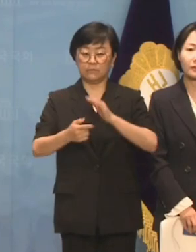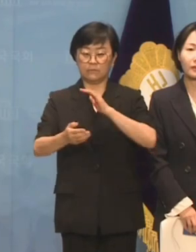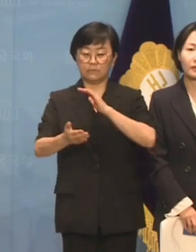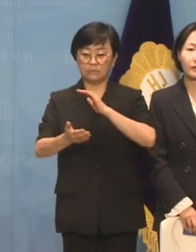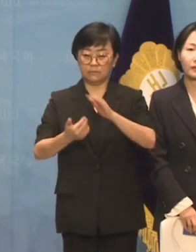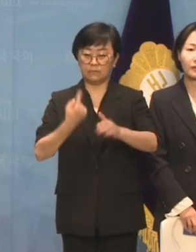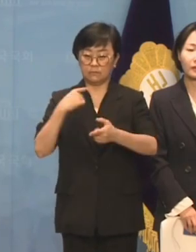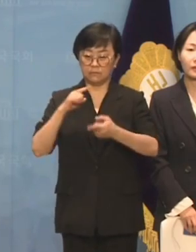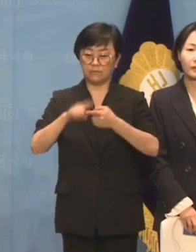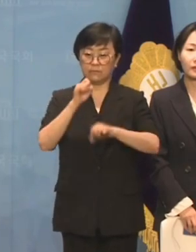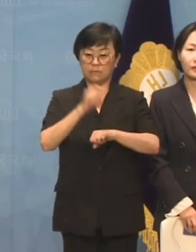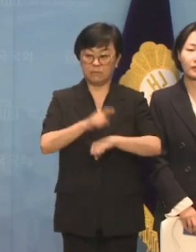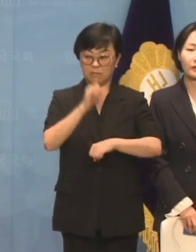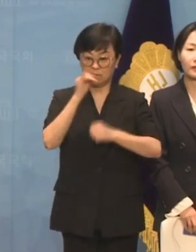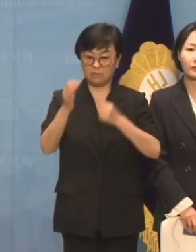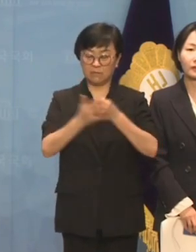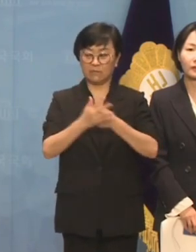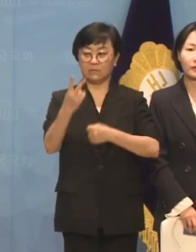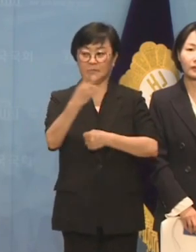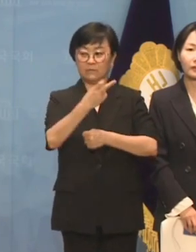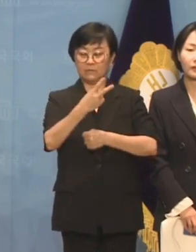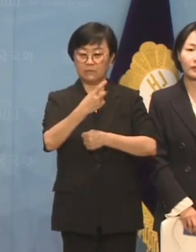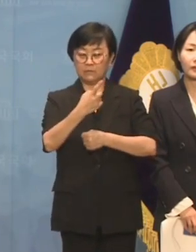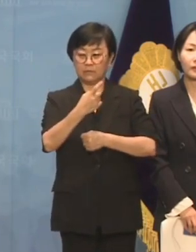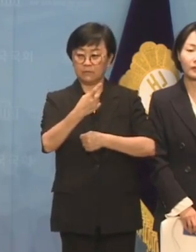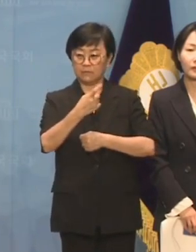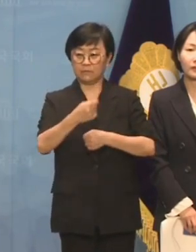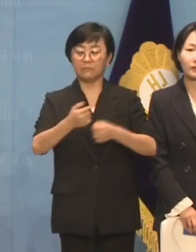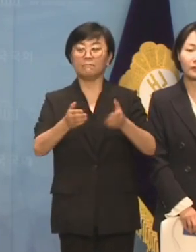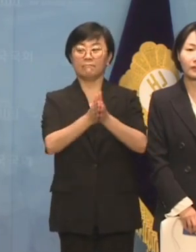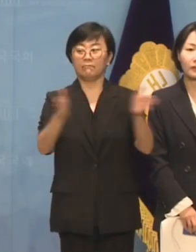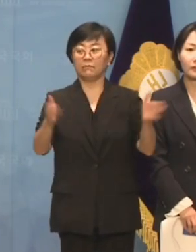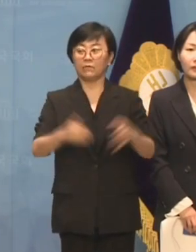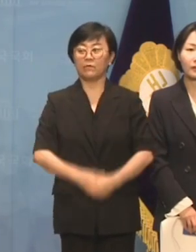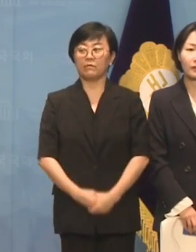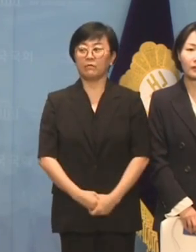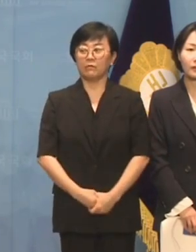예타가 통과되고 그리고 2011년 착공됐습니다.